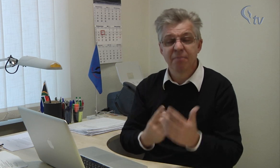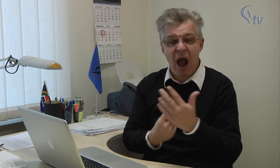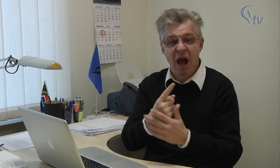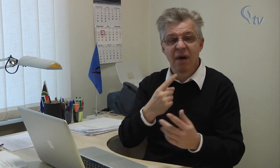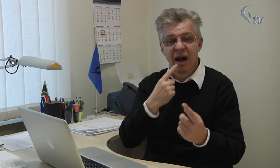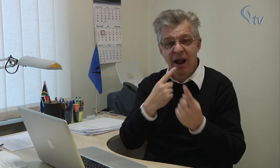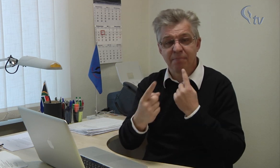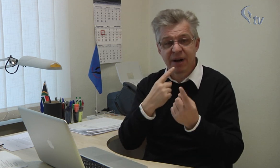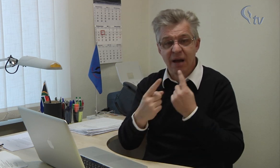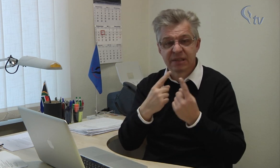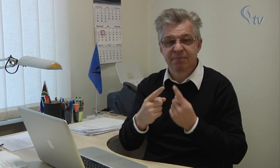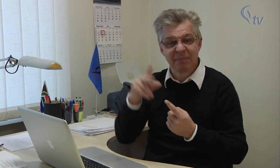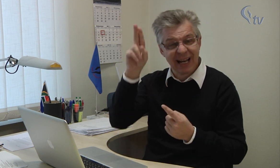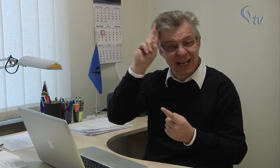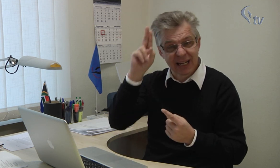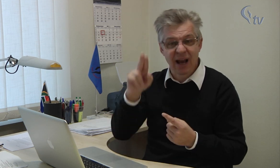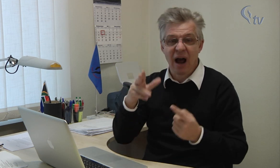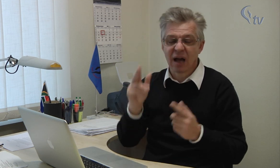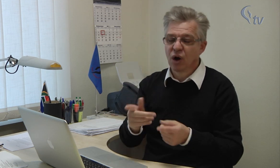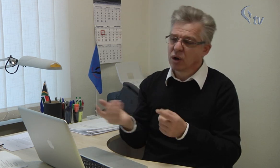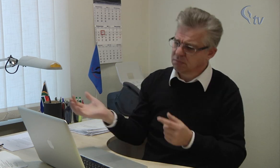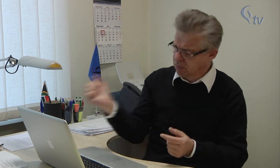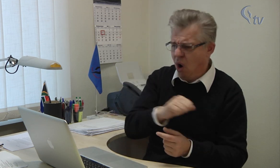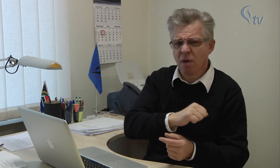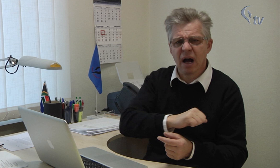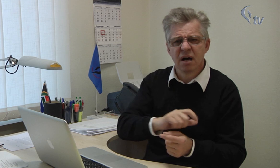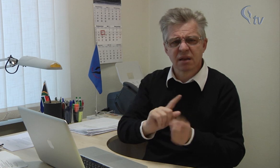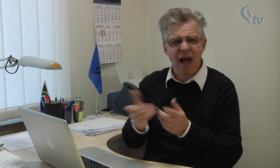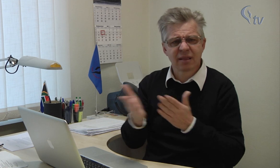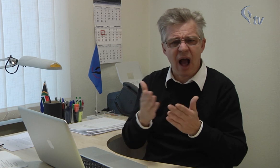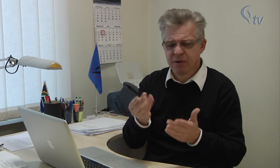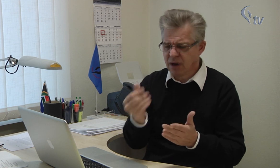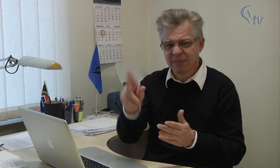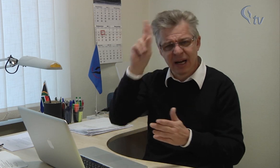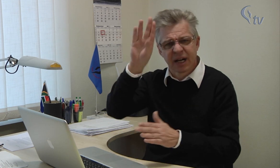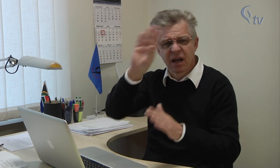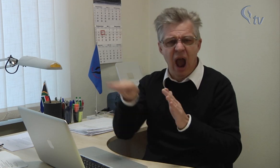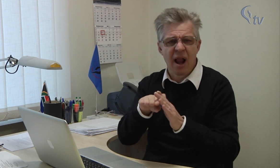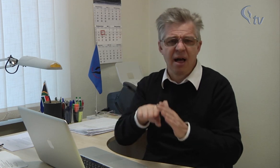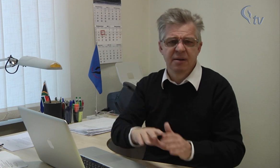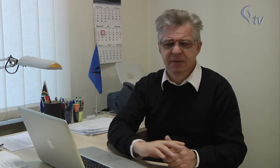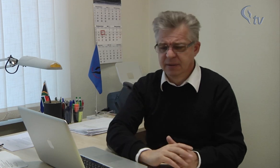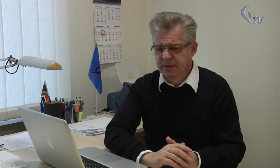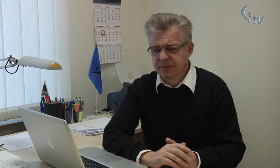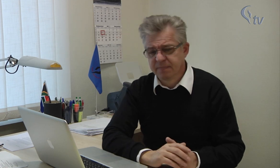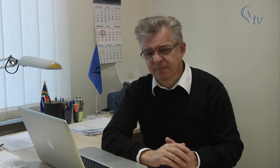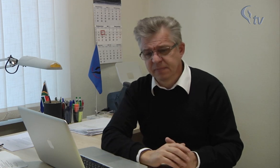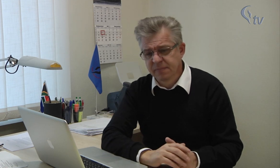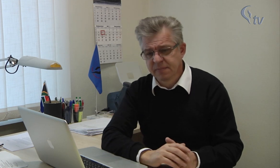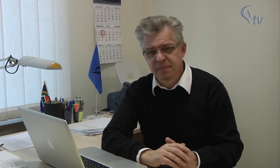Ja me peame hakkama riigiga läbirääkimisi pidama, et tuua tõlketeenuse rahastamine riigi vastutusalasse.